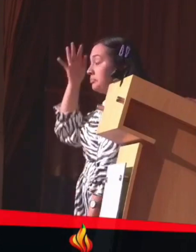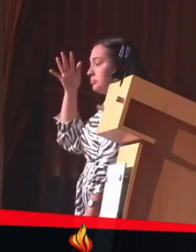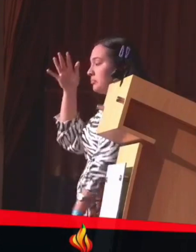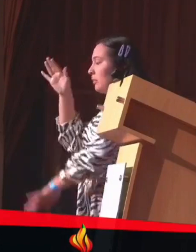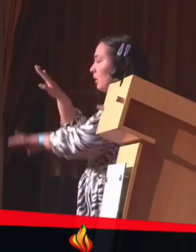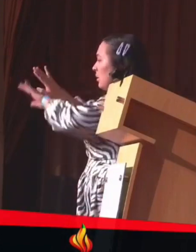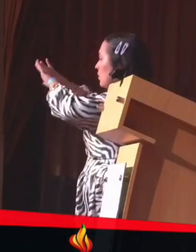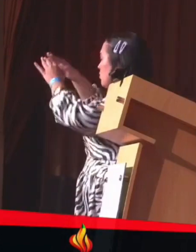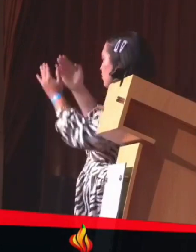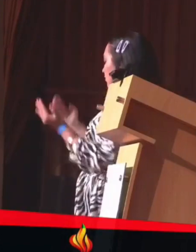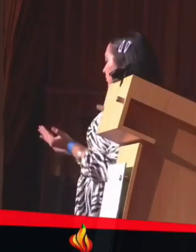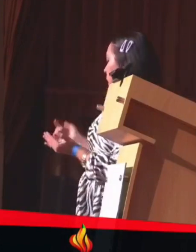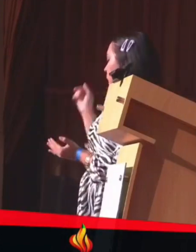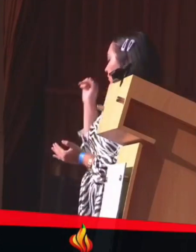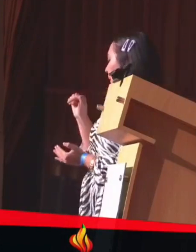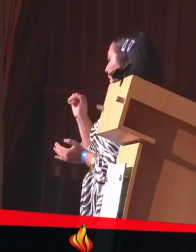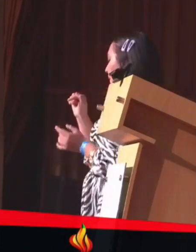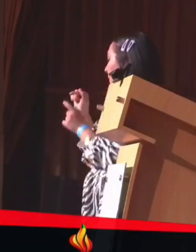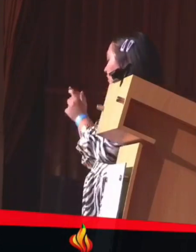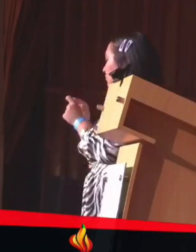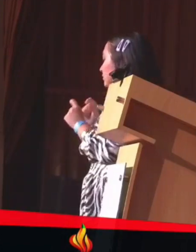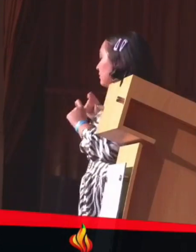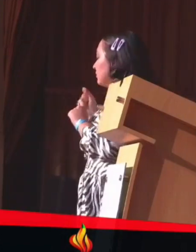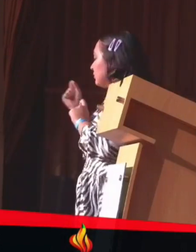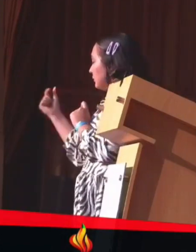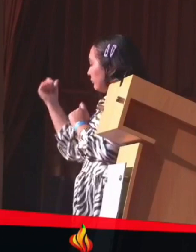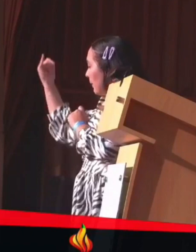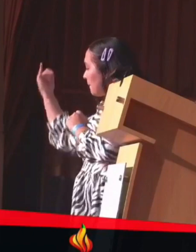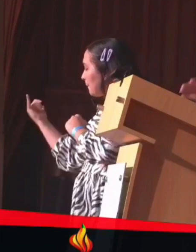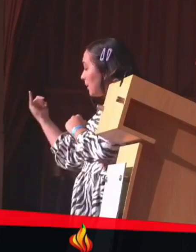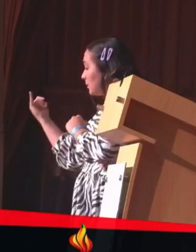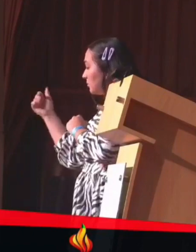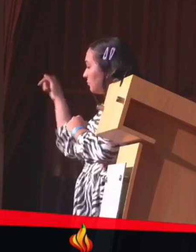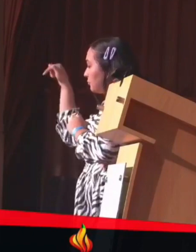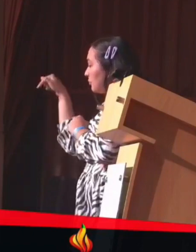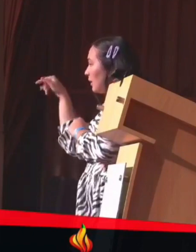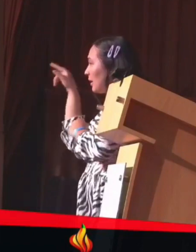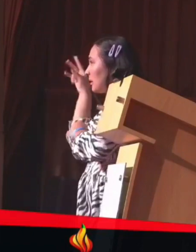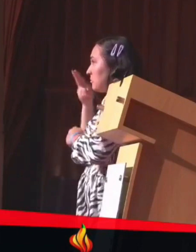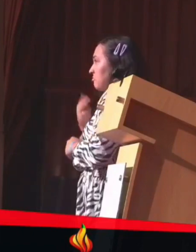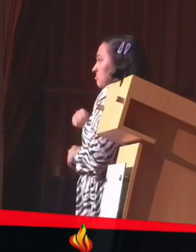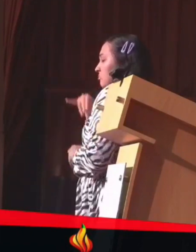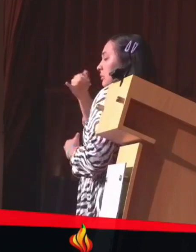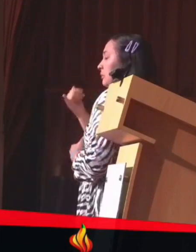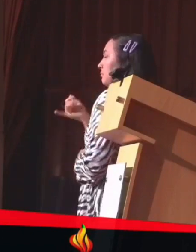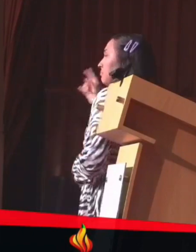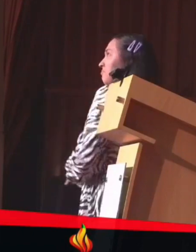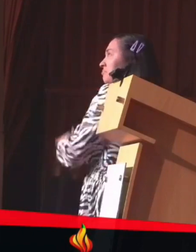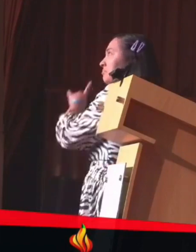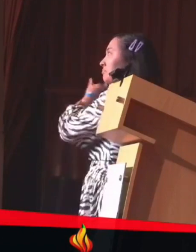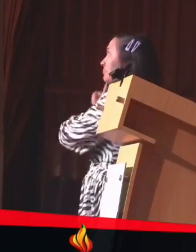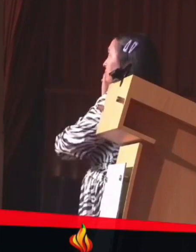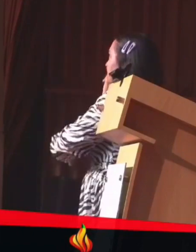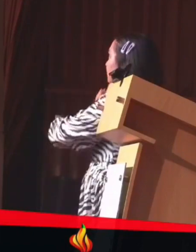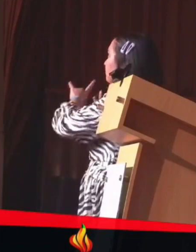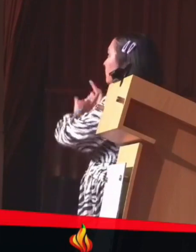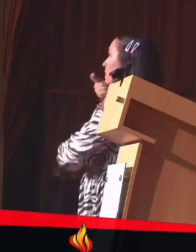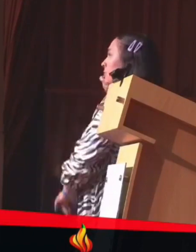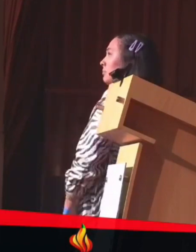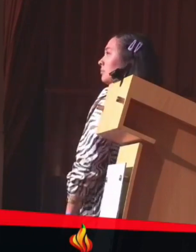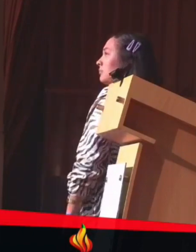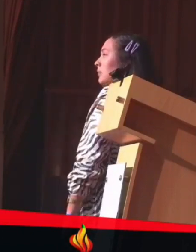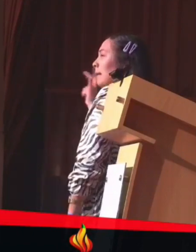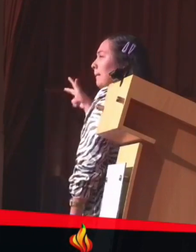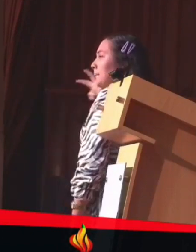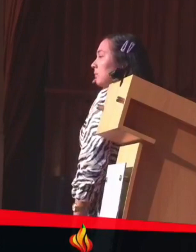ejecutándose uno de estos fenómenos y el oído humano no lo percibe porque es de muy